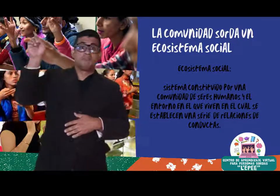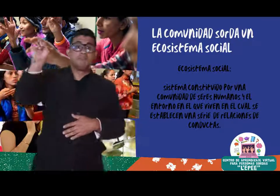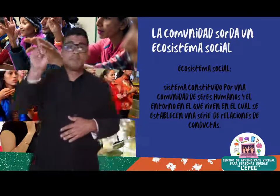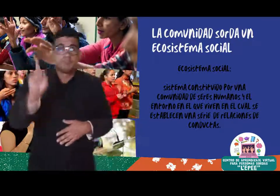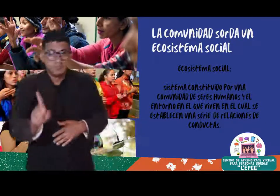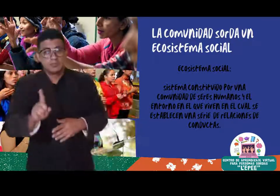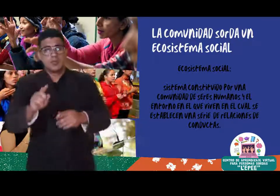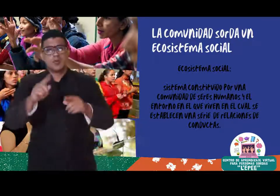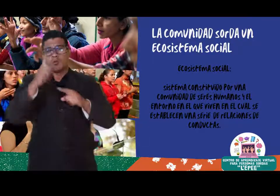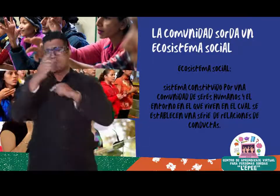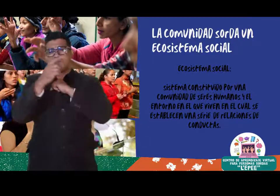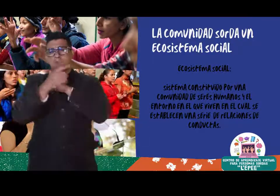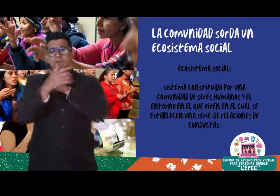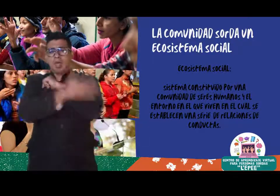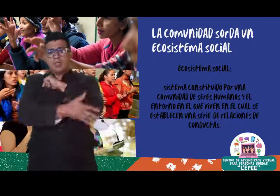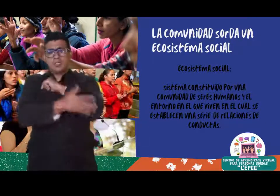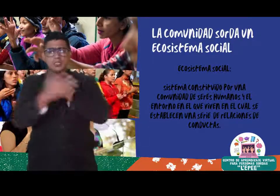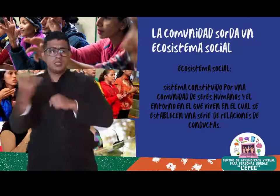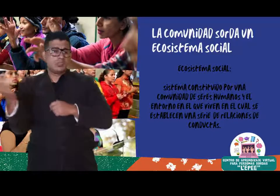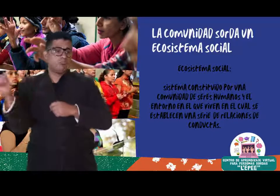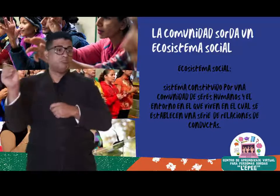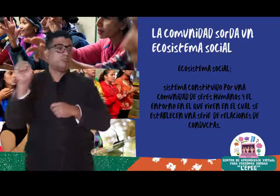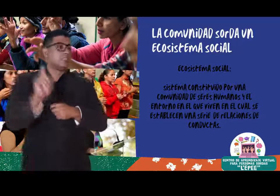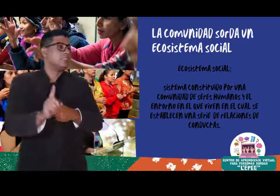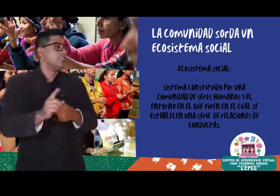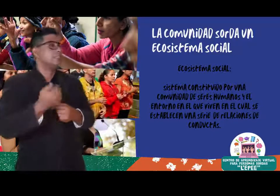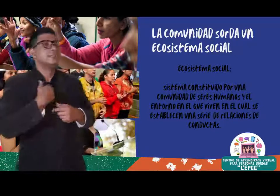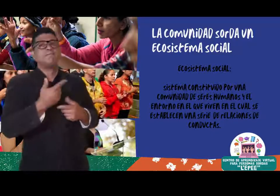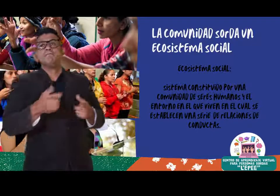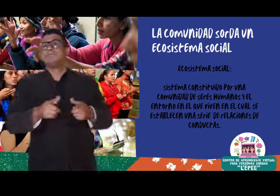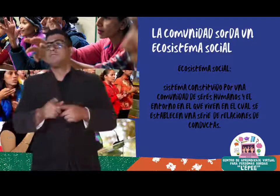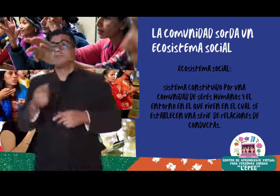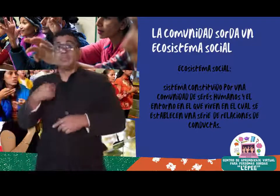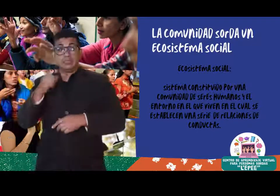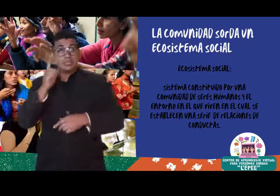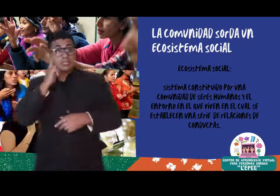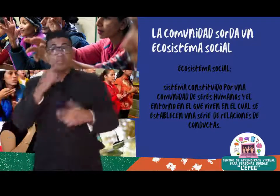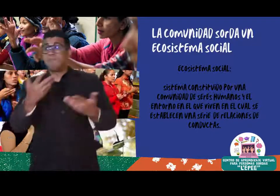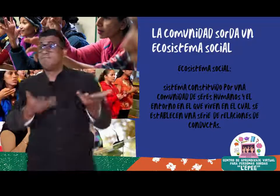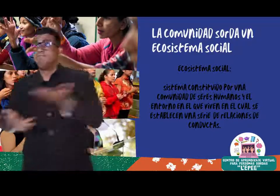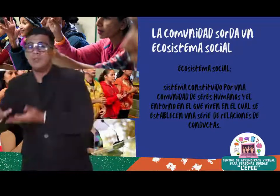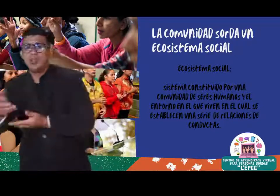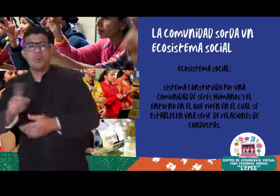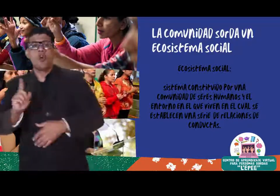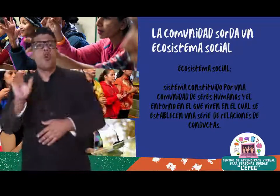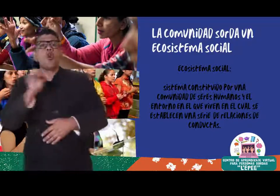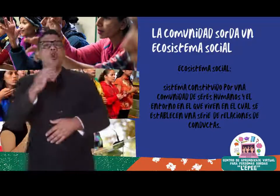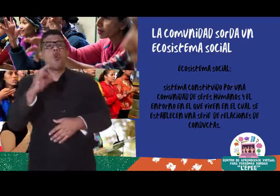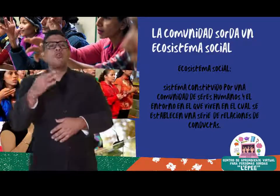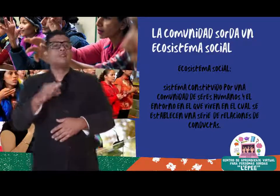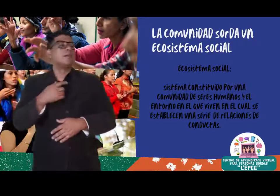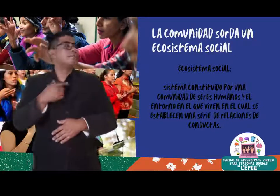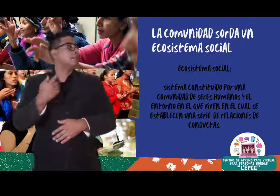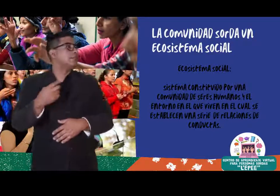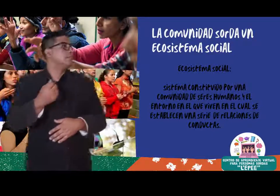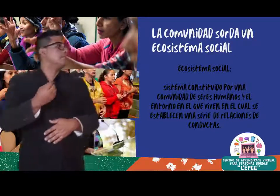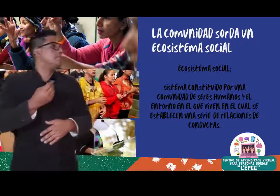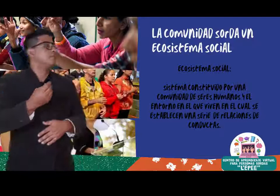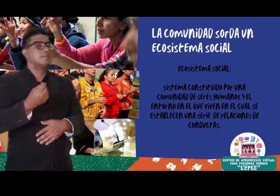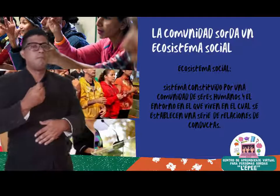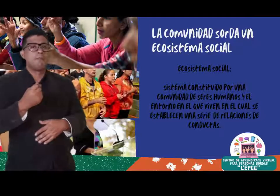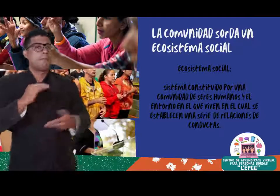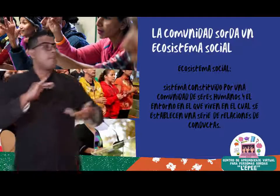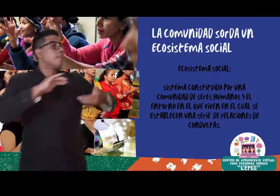que viene de Oriente, como por ejemplo el país de China, y dice